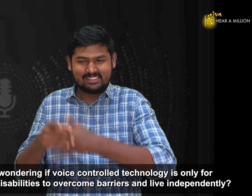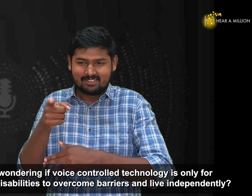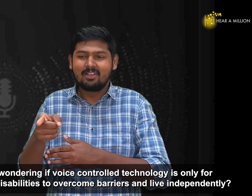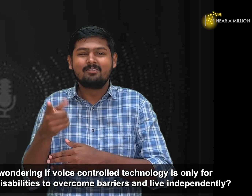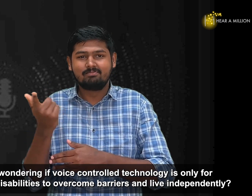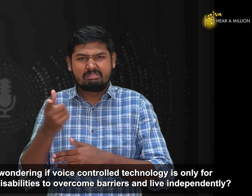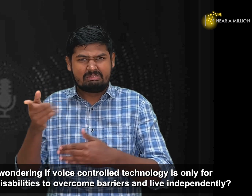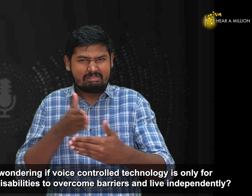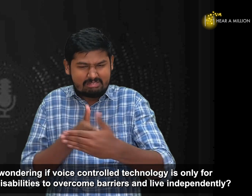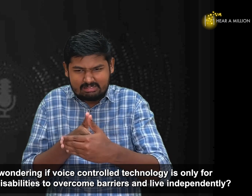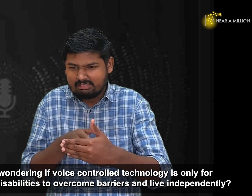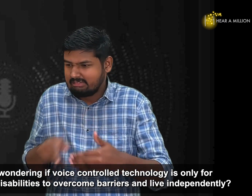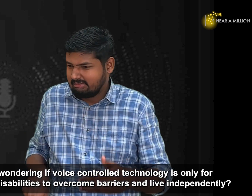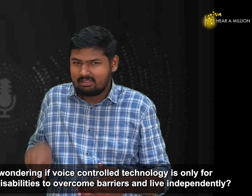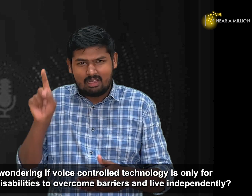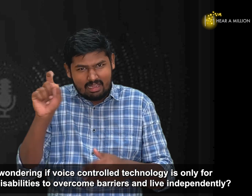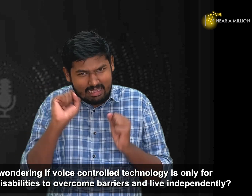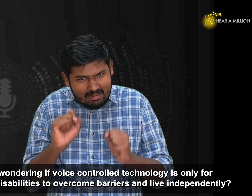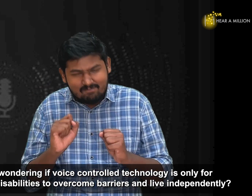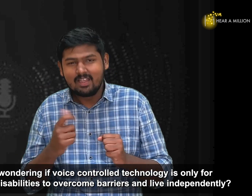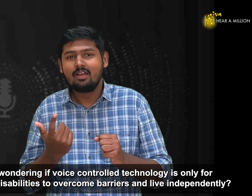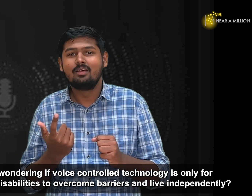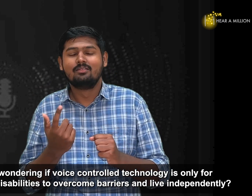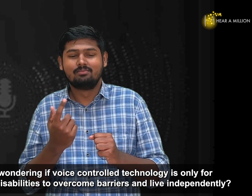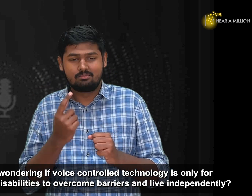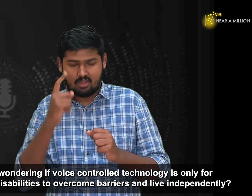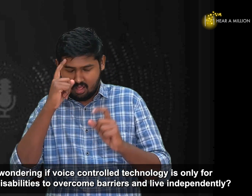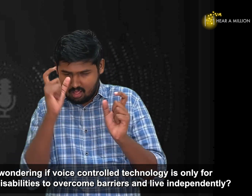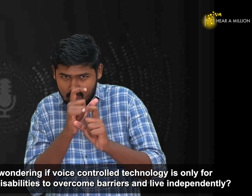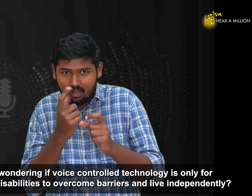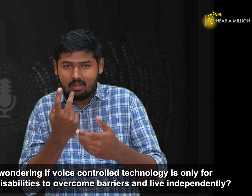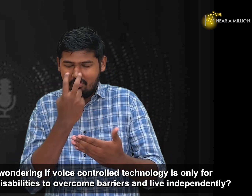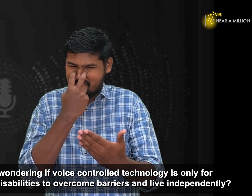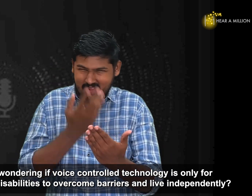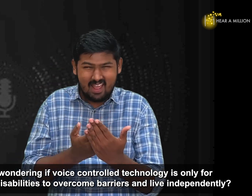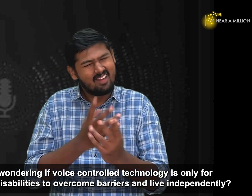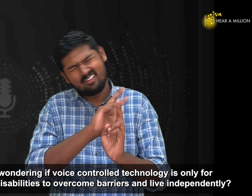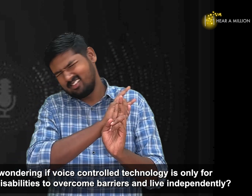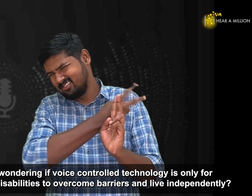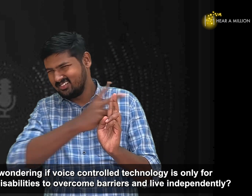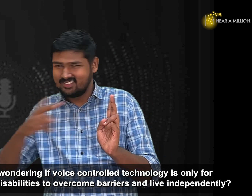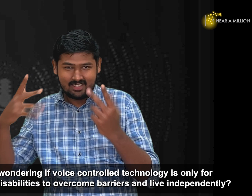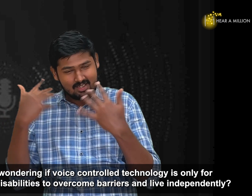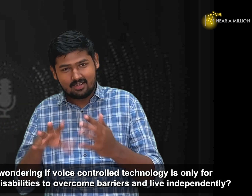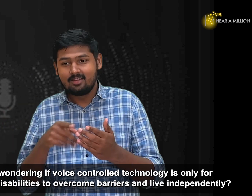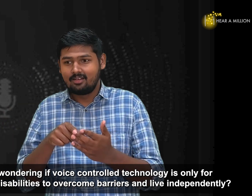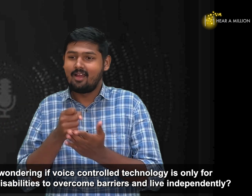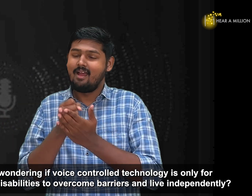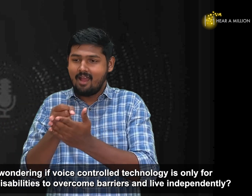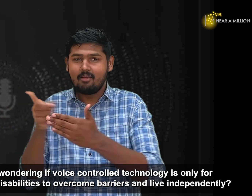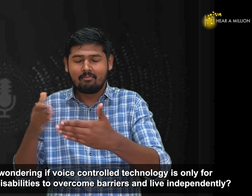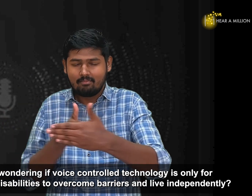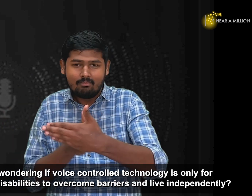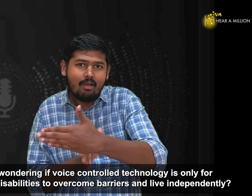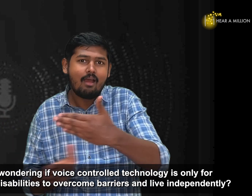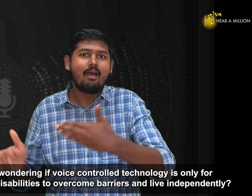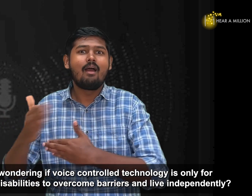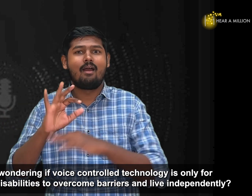यह टेक्नोलॉजी केवल विकलांग लोगों के लिए बाधाओं को दूर करने और स्वतंत्र रूप से जीवन जीने के लिए